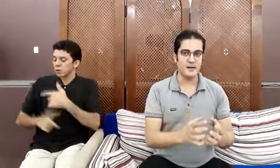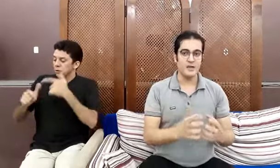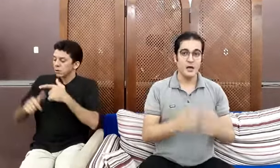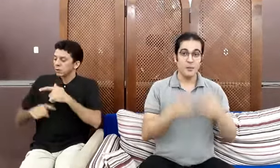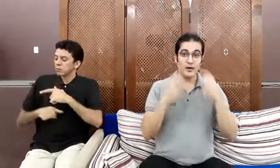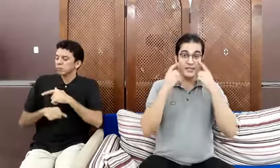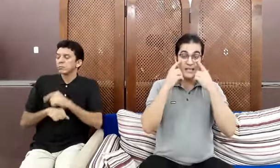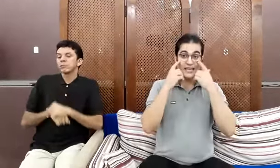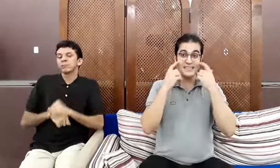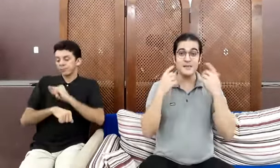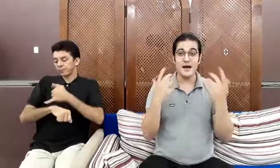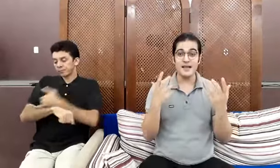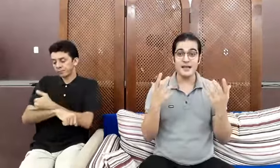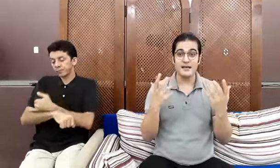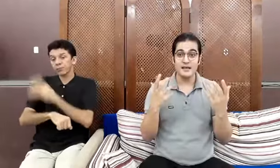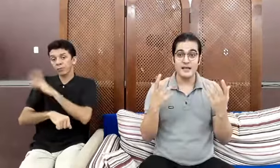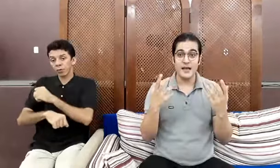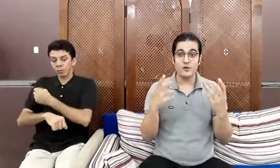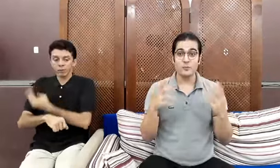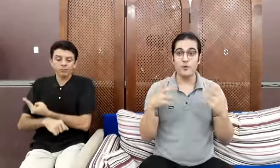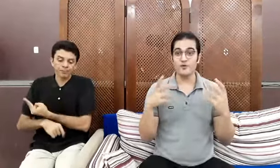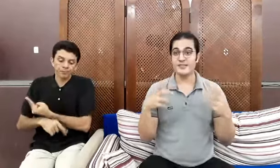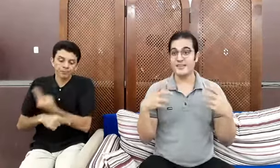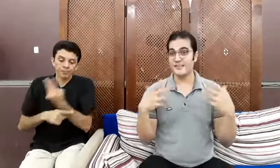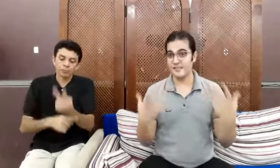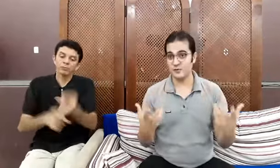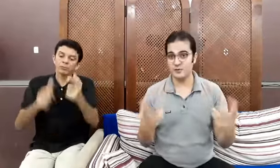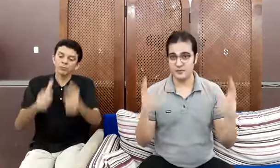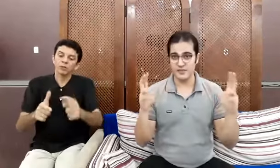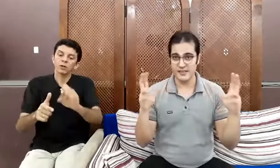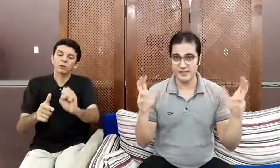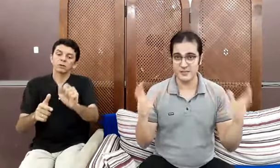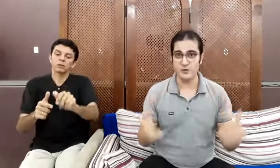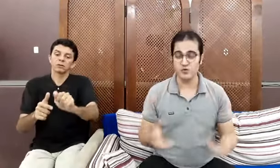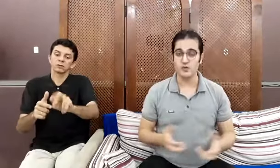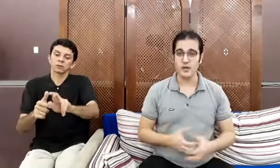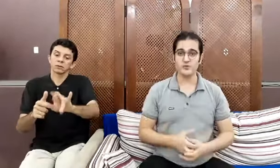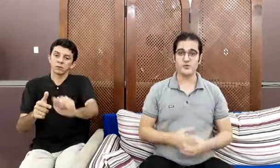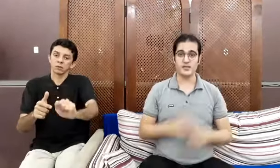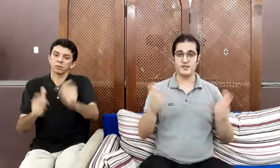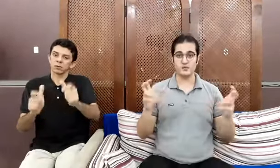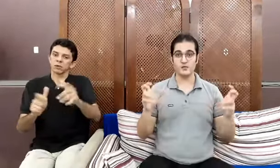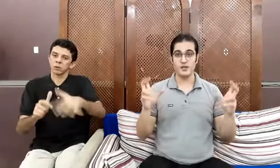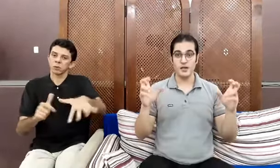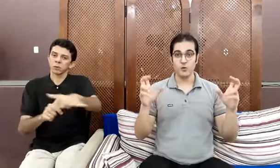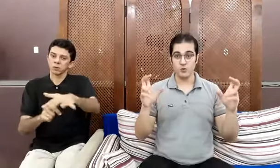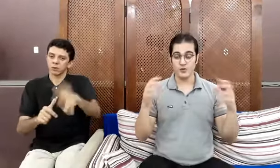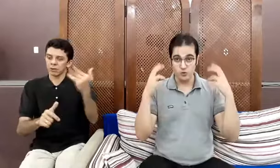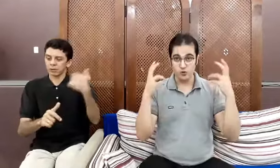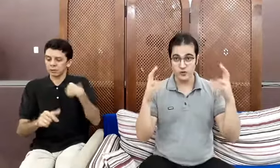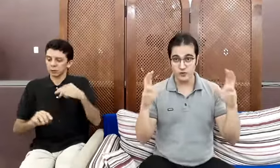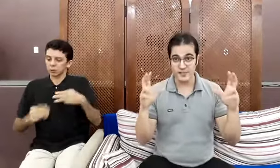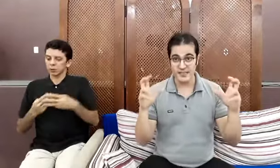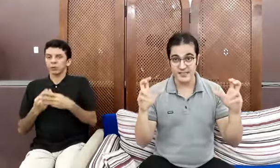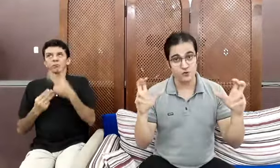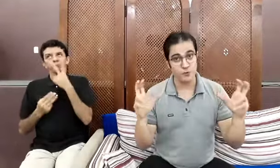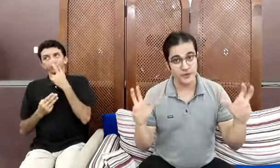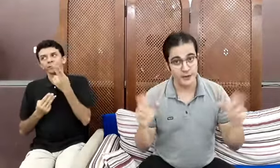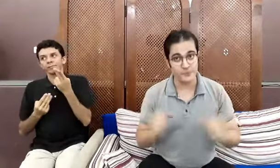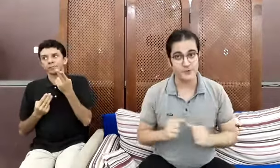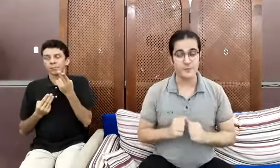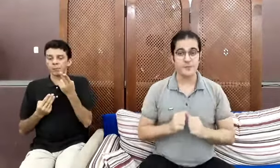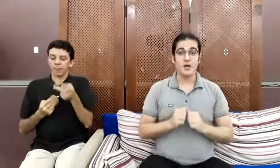Samaria, porque já que a Samaria era um povo esquecido, vamos dizer assim, pelos judeus, esquecidos, segundo os judeus, esquecidos